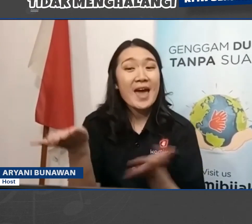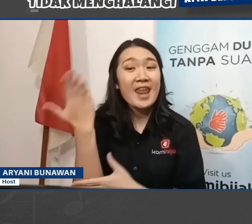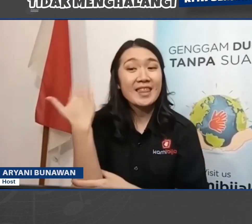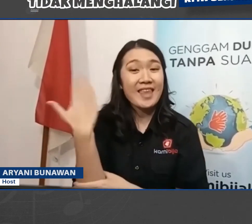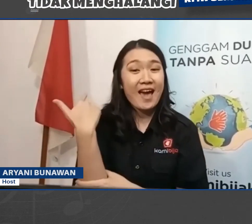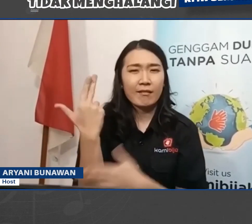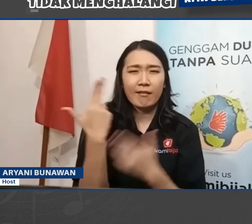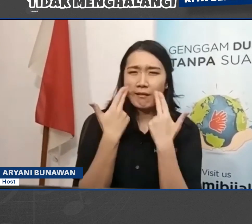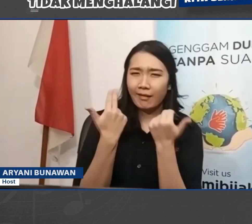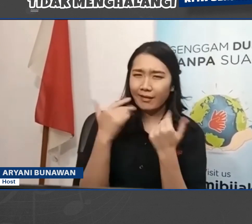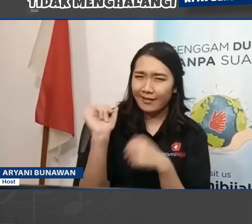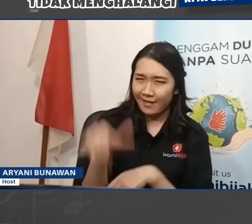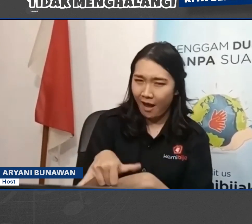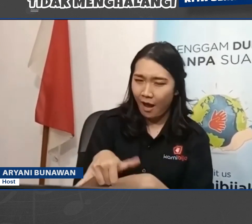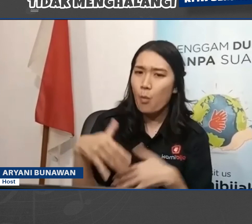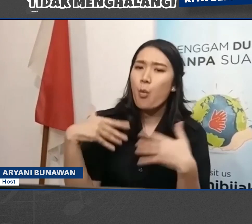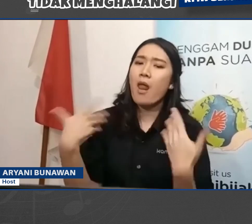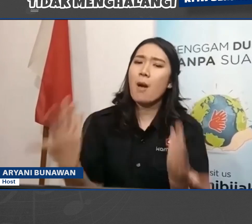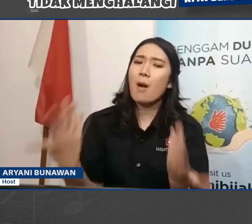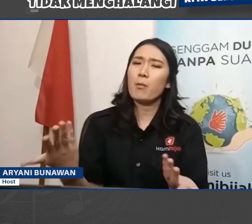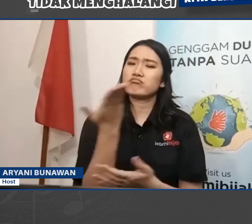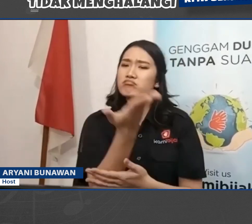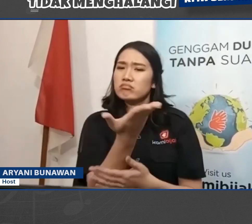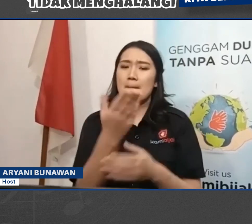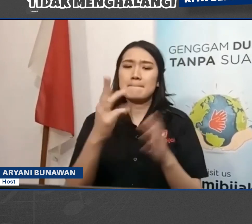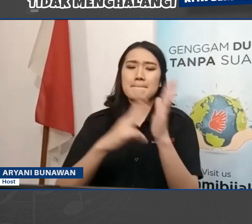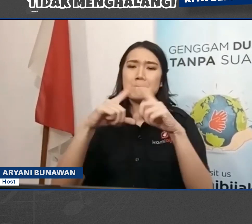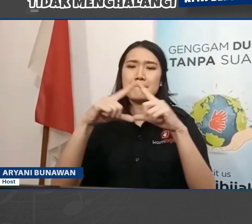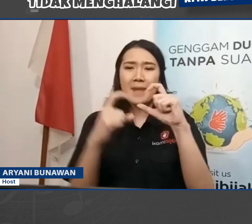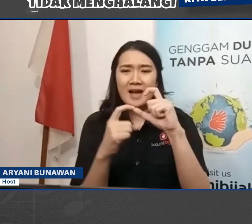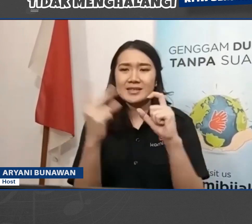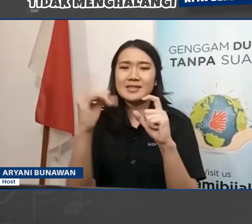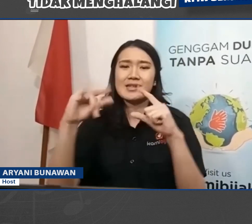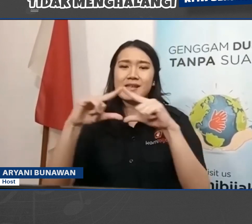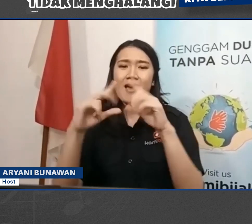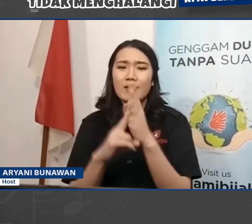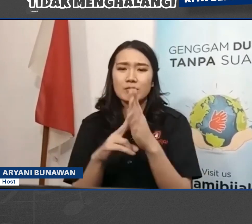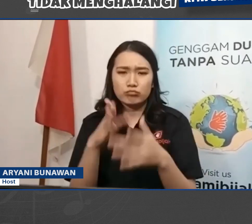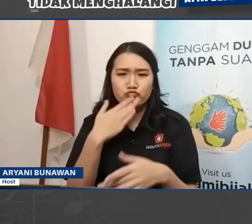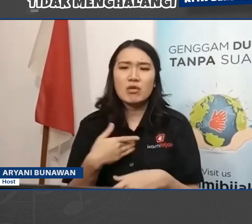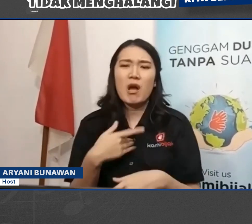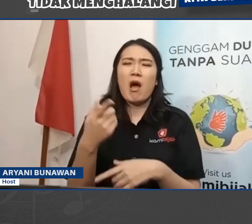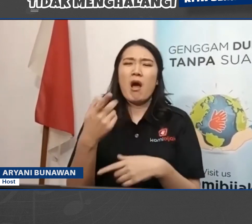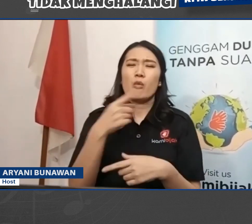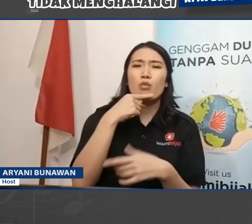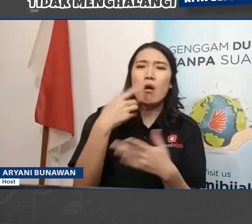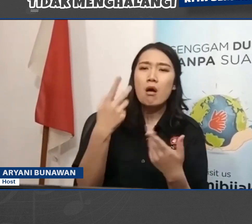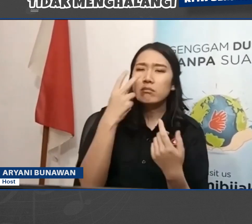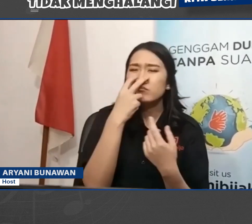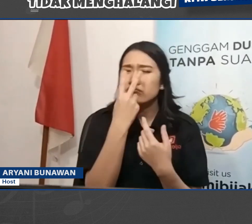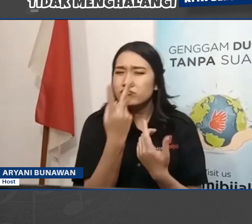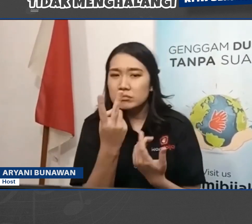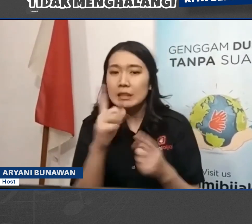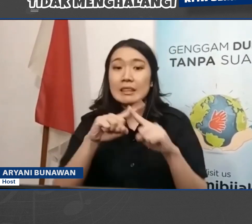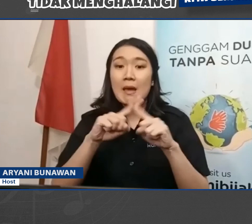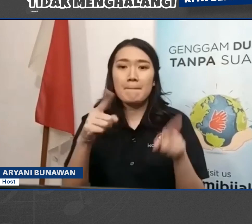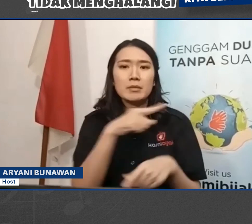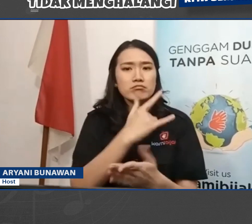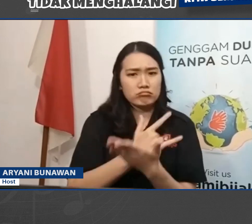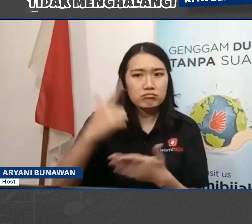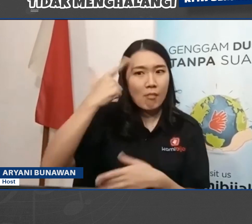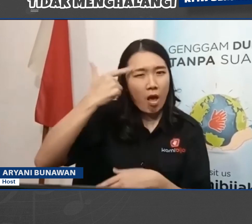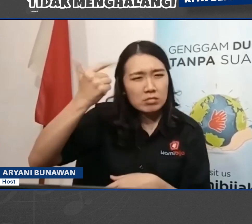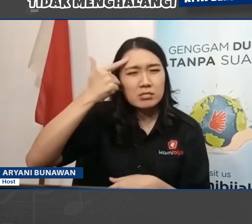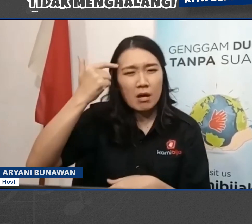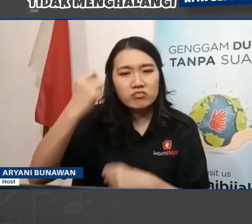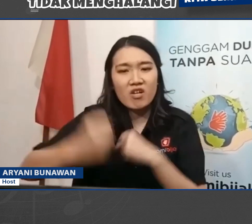Nah, teman-teman semua, bagaimana tadi? Keren banget kan? Walaupun Mas Rian ini memiliki